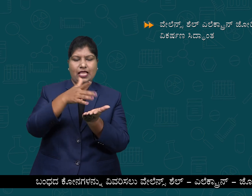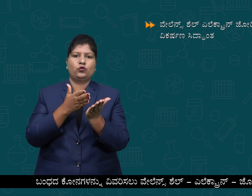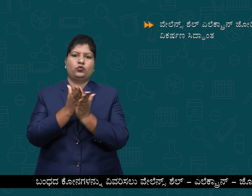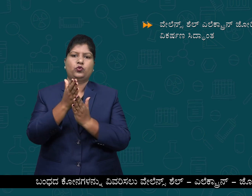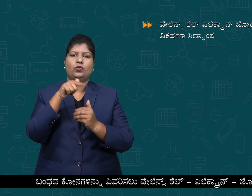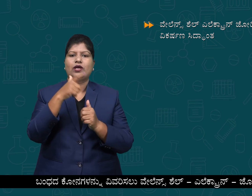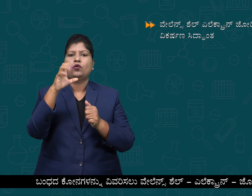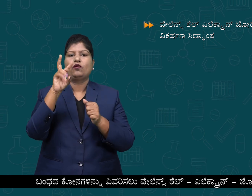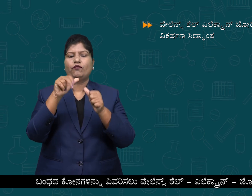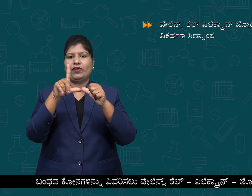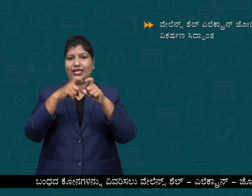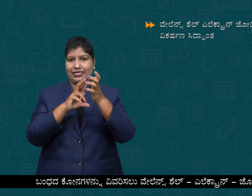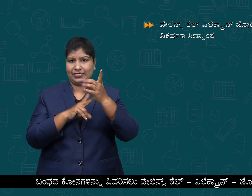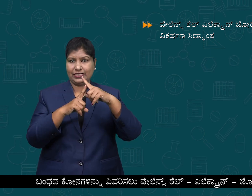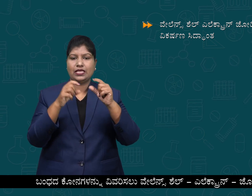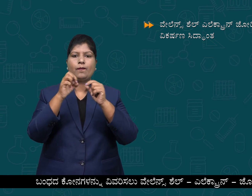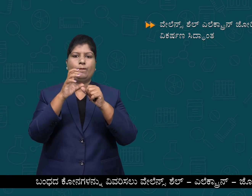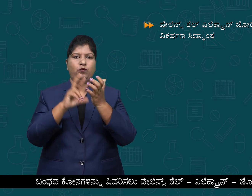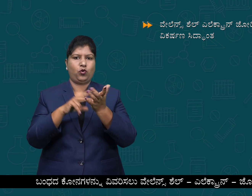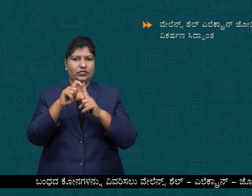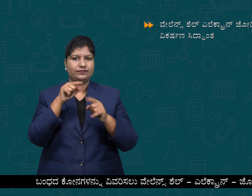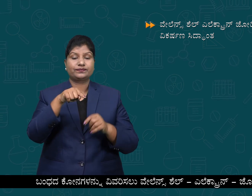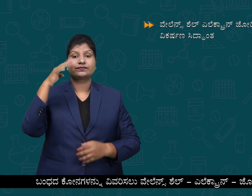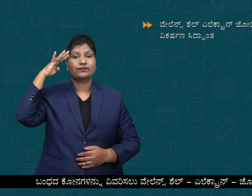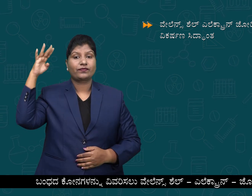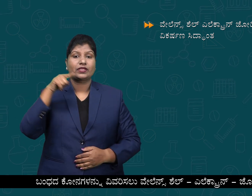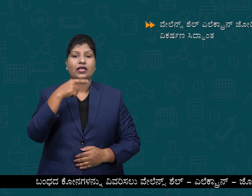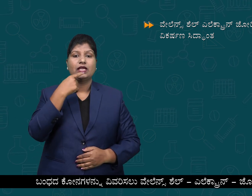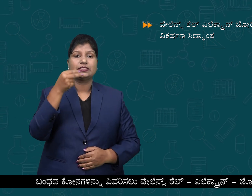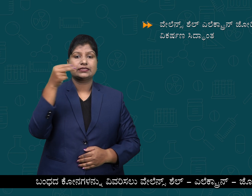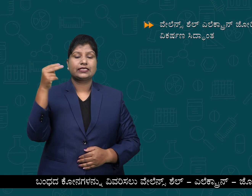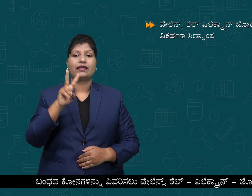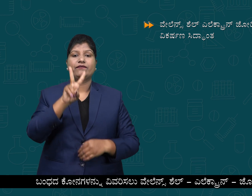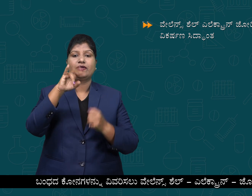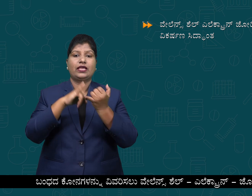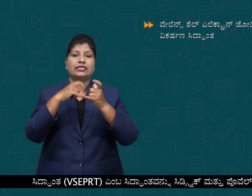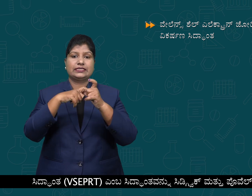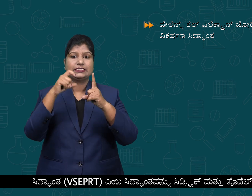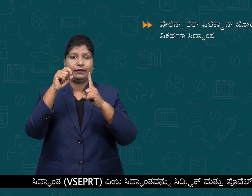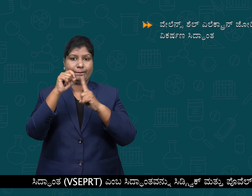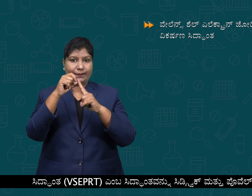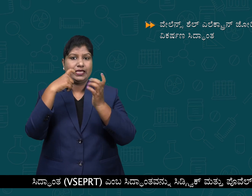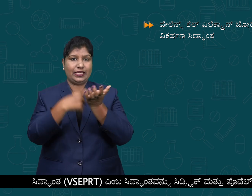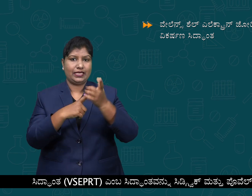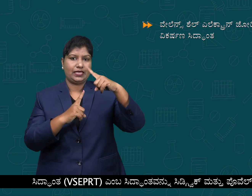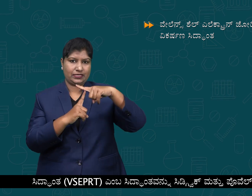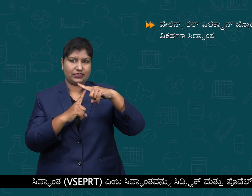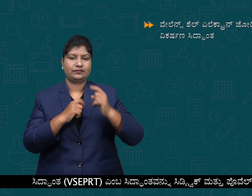ಬಂಧದ ಕೋನಗಳನ್ನು ವಿವರಿಸಲು ವೇಲೆನ್ಸ್ ಶೆಲ್ ಎಲೆಕ್ಟ್ರಾನ್ ಜೋಡಿ ವಿಕರ್ಷಣೆ ಸಿದ್ಧಾಂತ